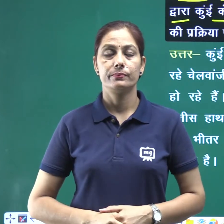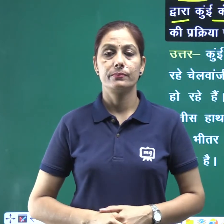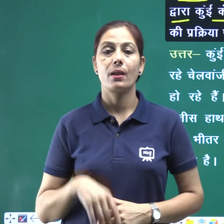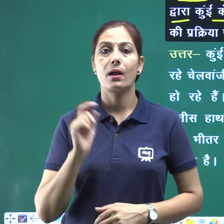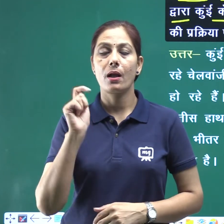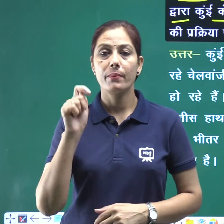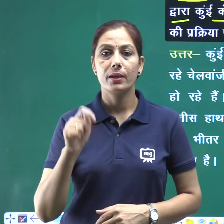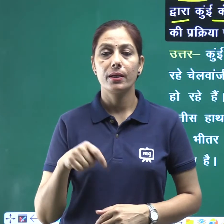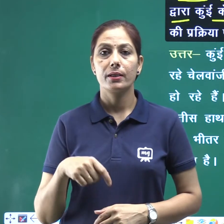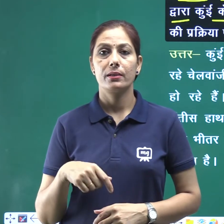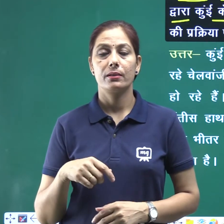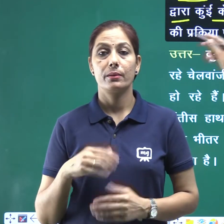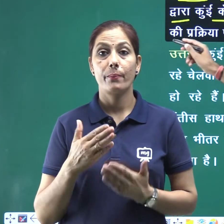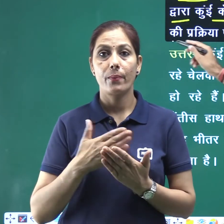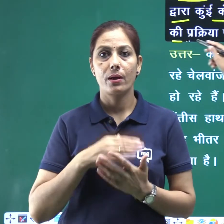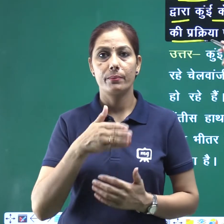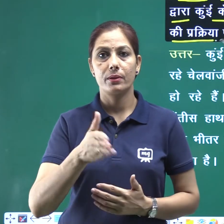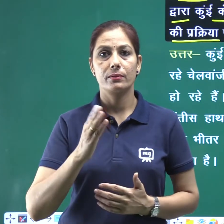कार्य करने की प्रक्रिया पर